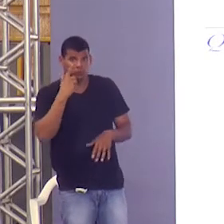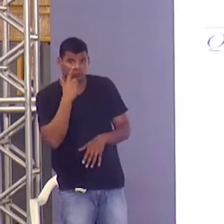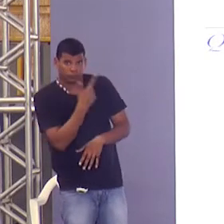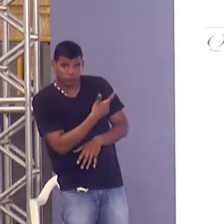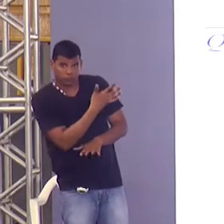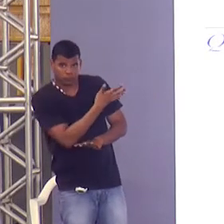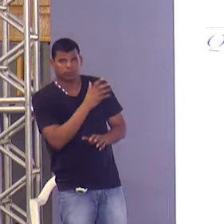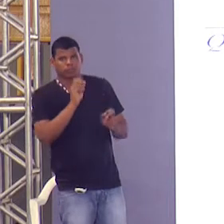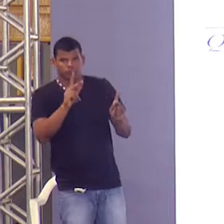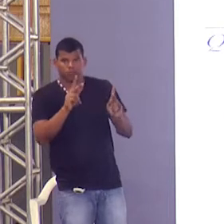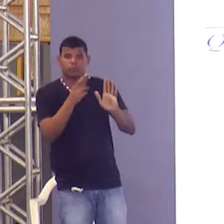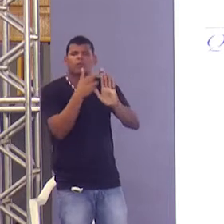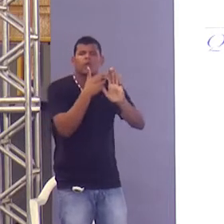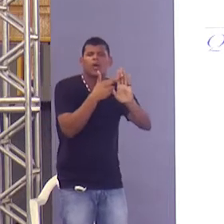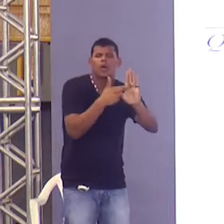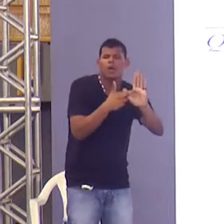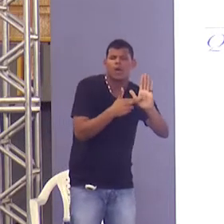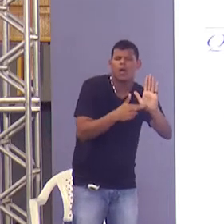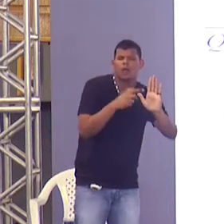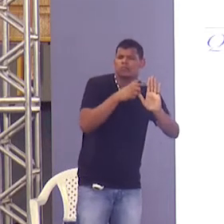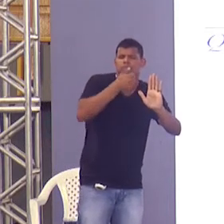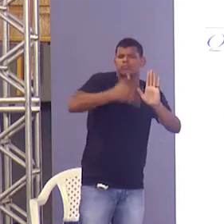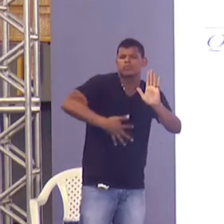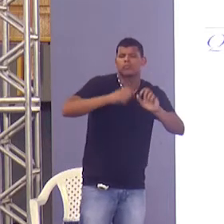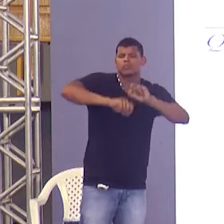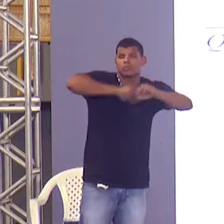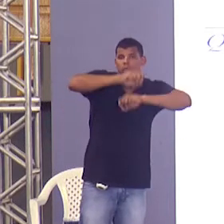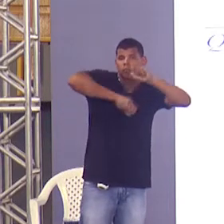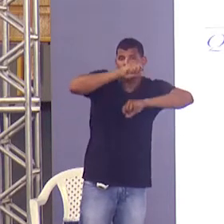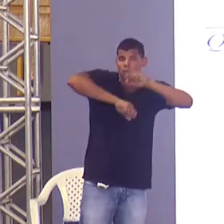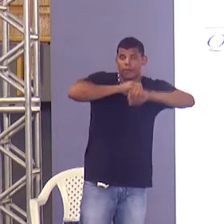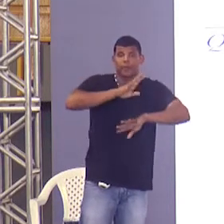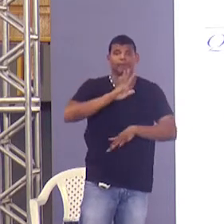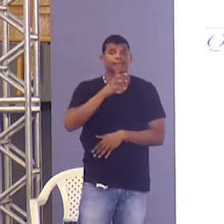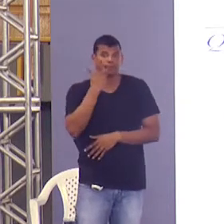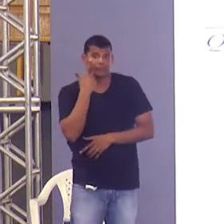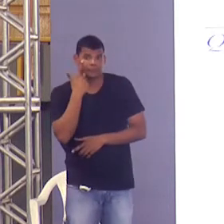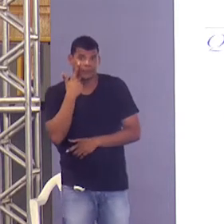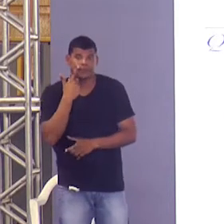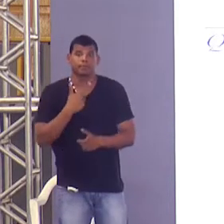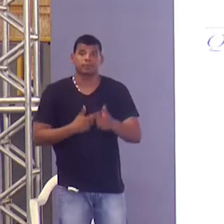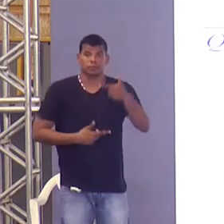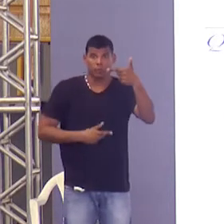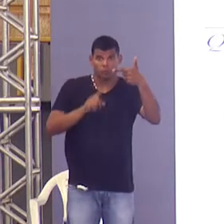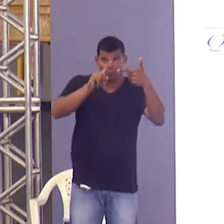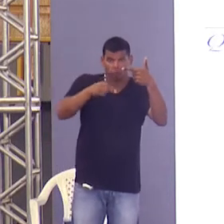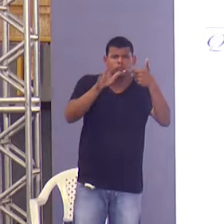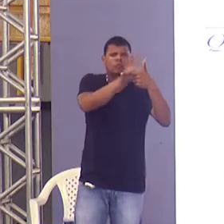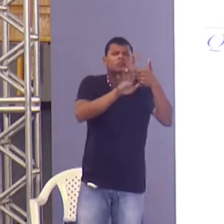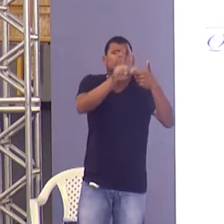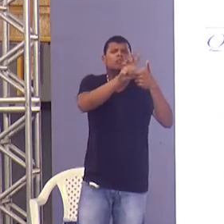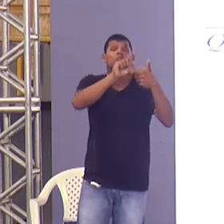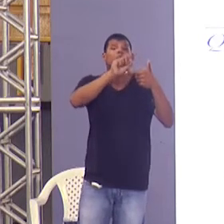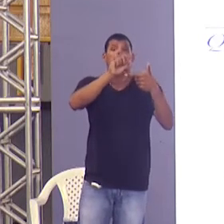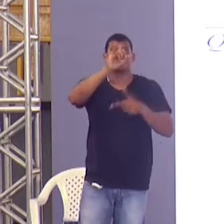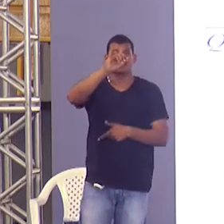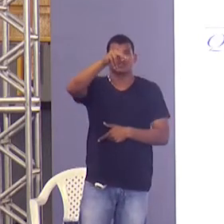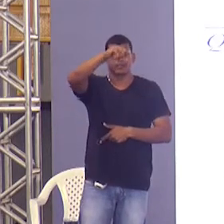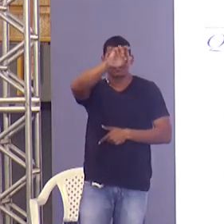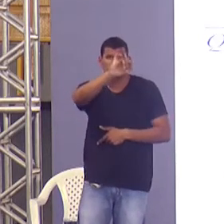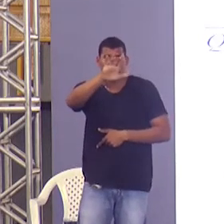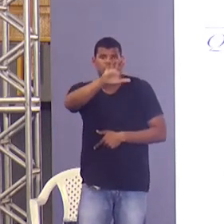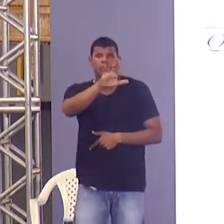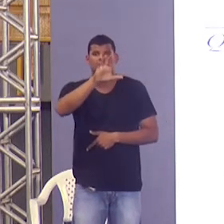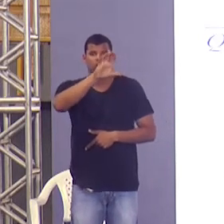fazer o quê? Eu tenho que pegar a parte inteira seguida do período. A parte inteira é o